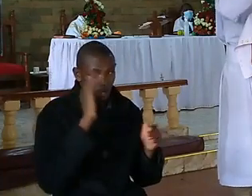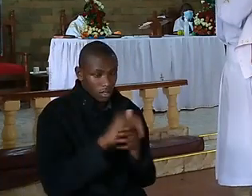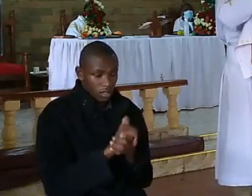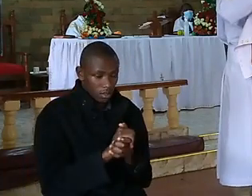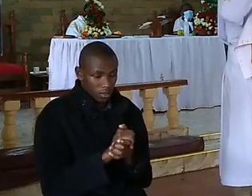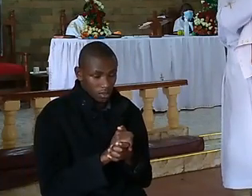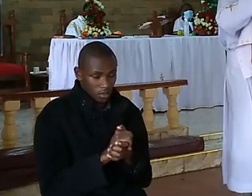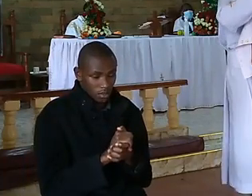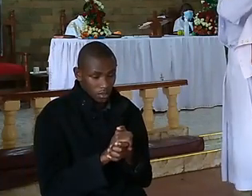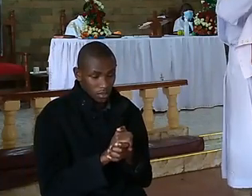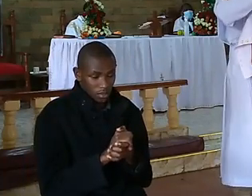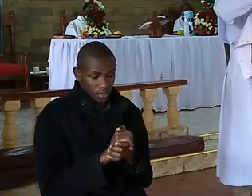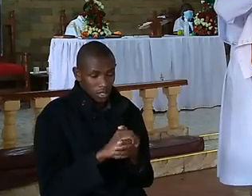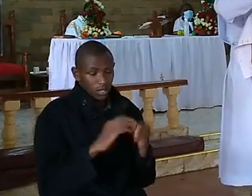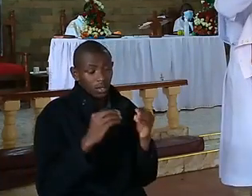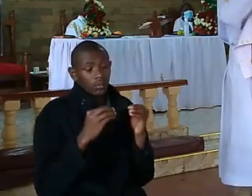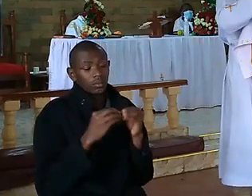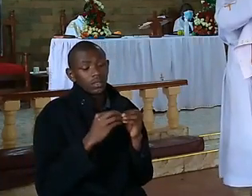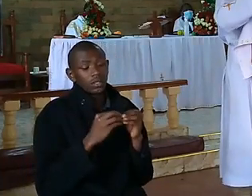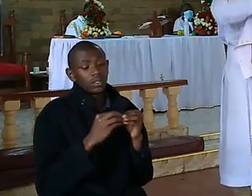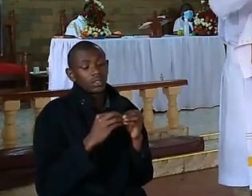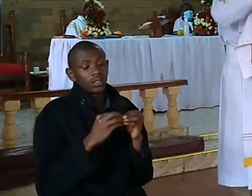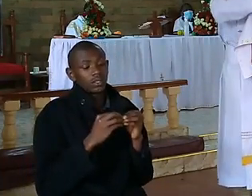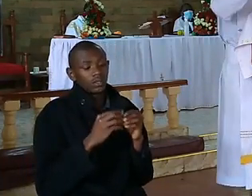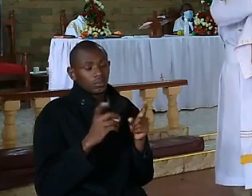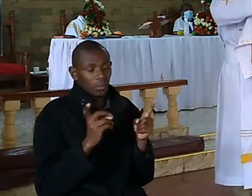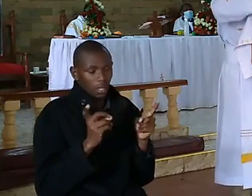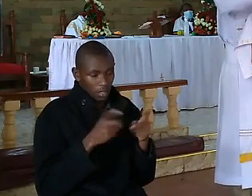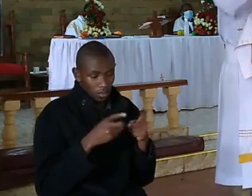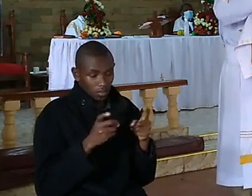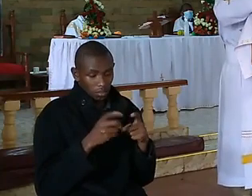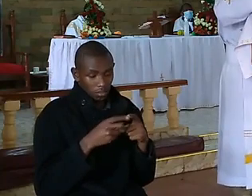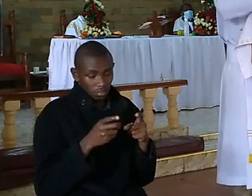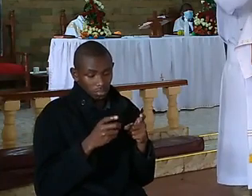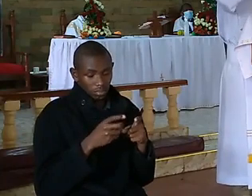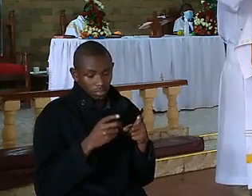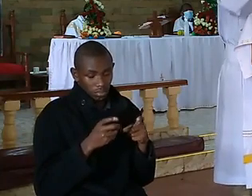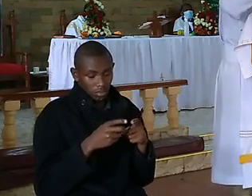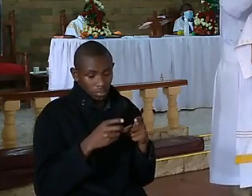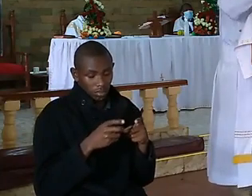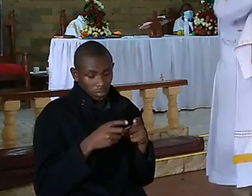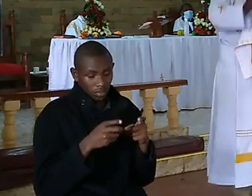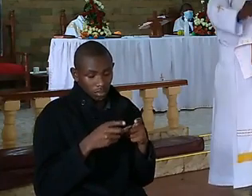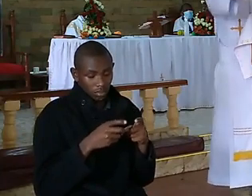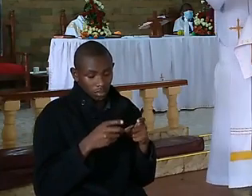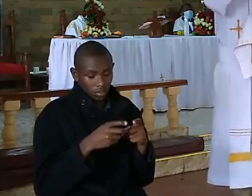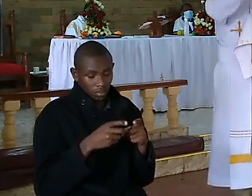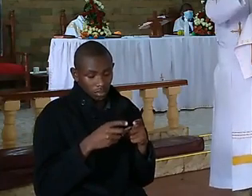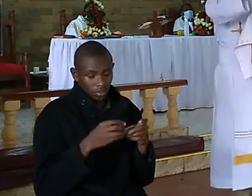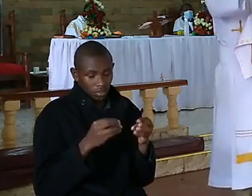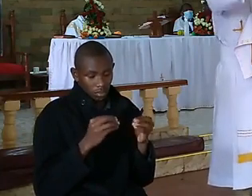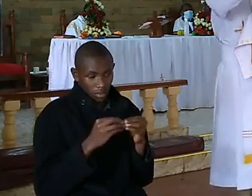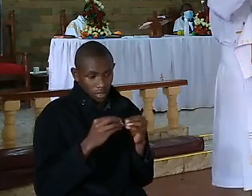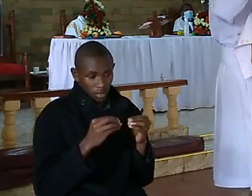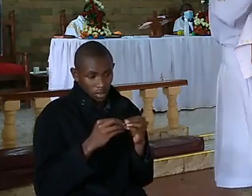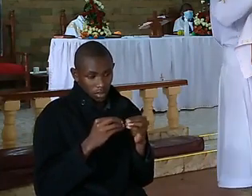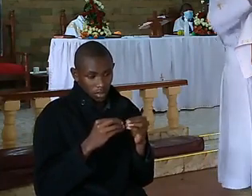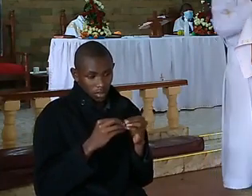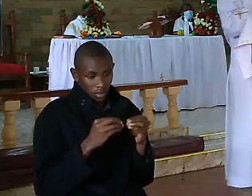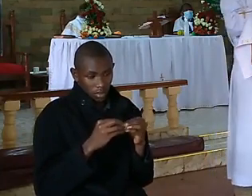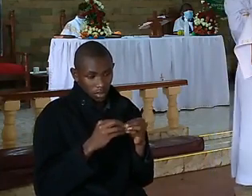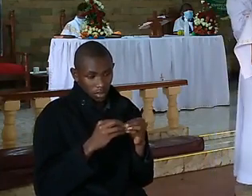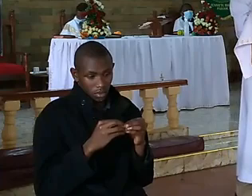gũkũ thĩ no mũrĩcemania na maũndũ mekũmũtanga no mũrĩcemania na maũndũ mekũmũgĩtĩra hinya no mũrĩcemania na maũndũ